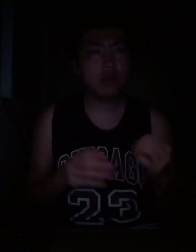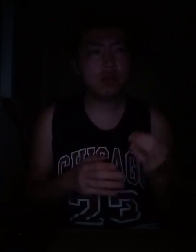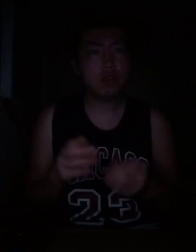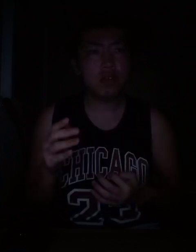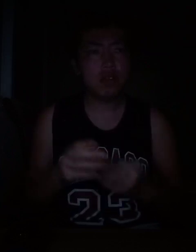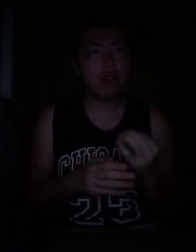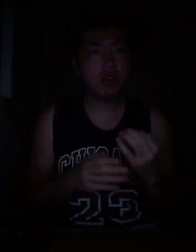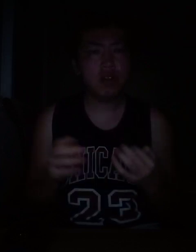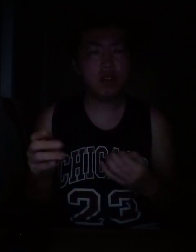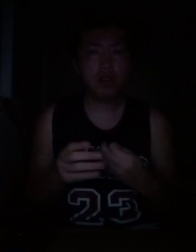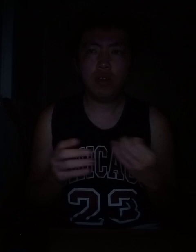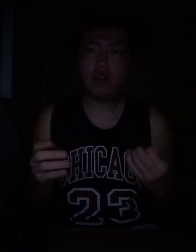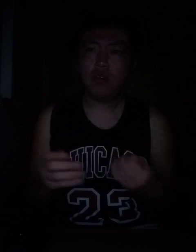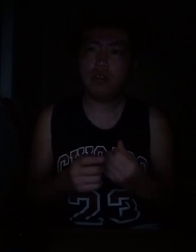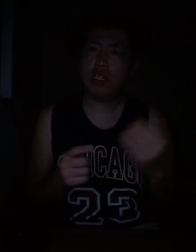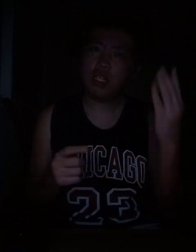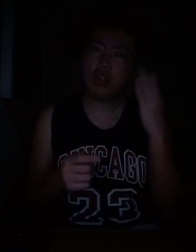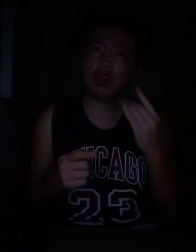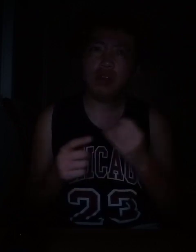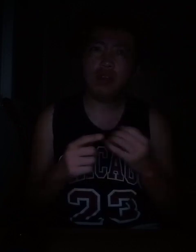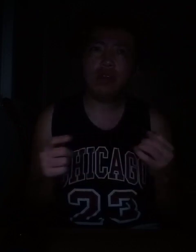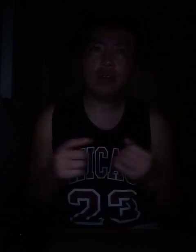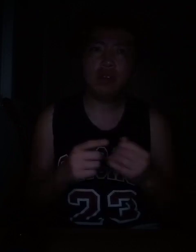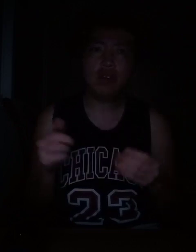좋아하는 건 모두 시원한 가격으로 홈플러 달려.